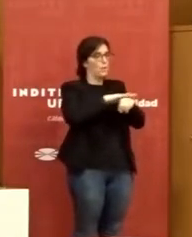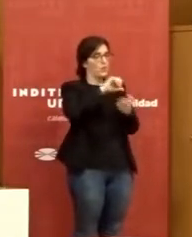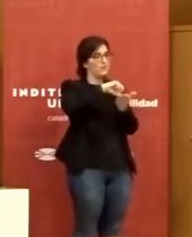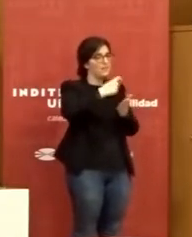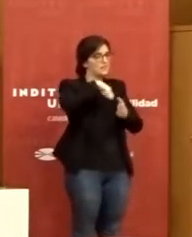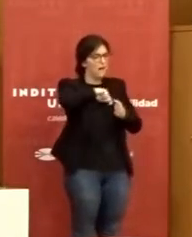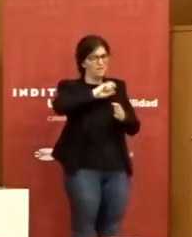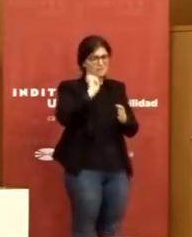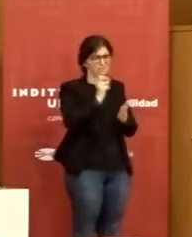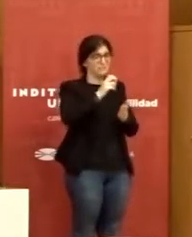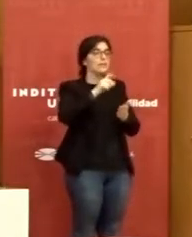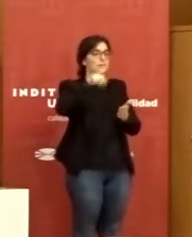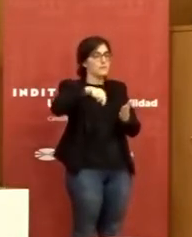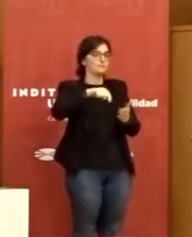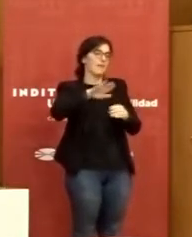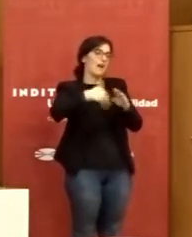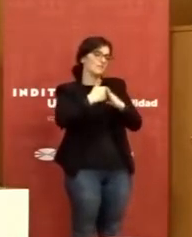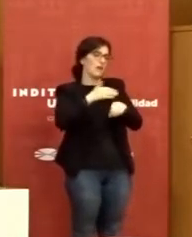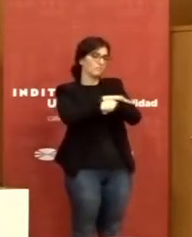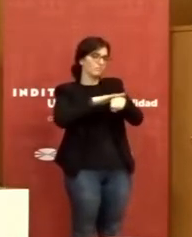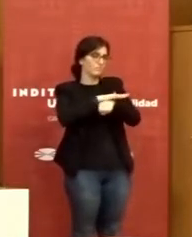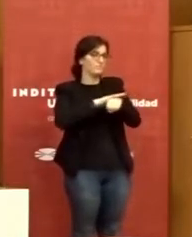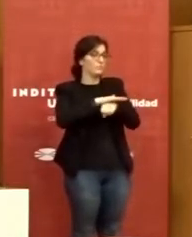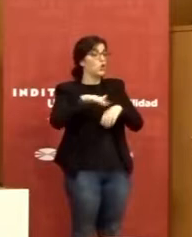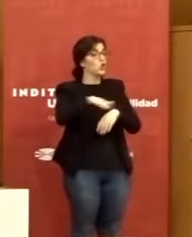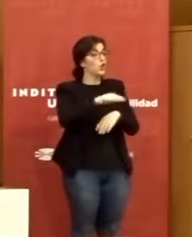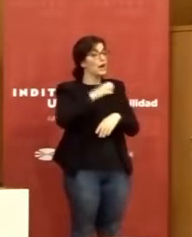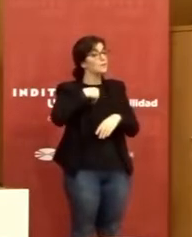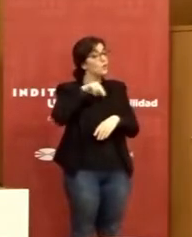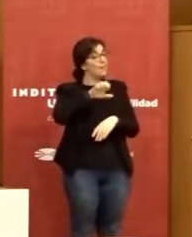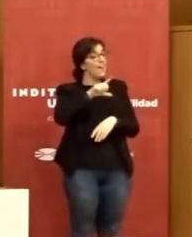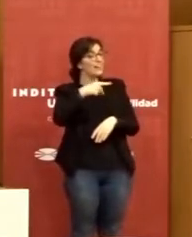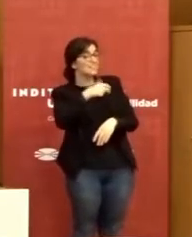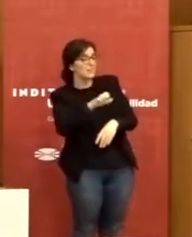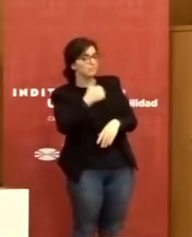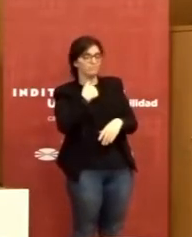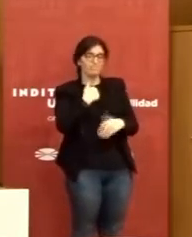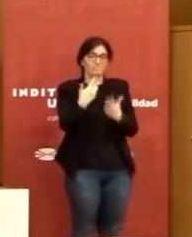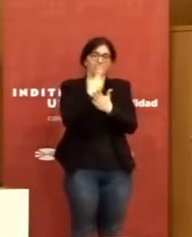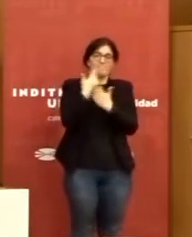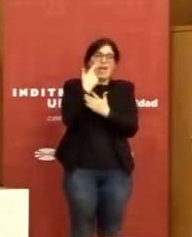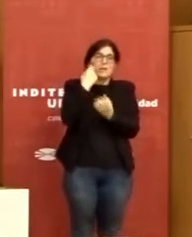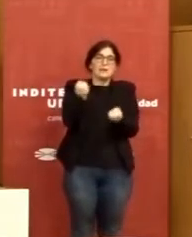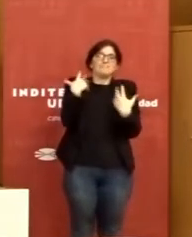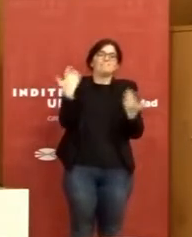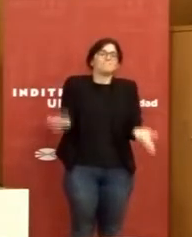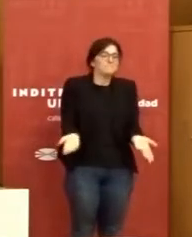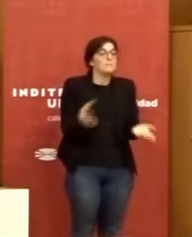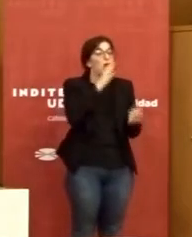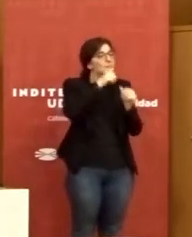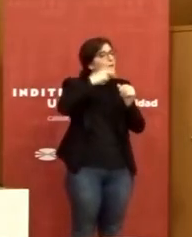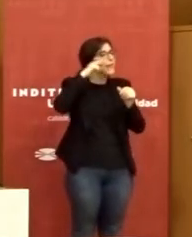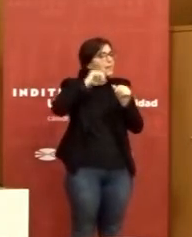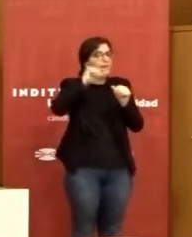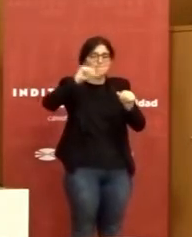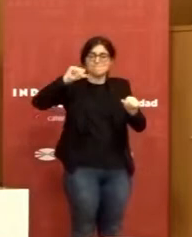España, del Gobierno Local, del Ayuntamiento de Elche, etcétera, etcétera. Desde luego, no sé si nos lo sabrá contar, vamos a ver, pero experiencia